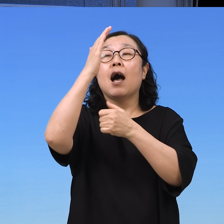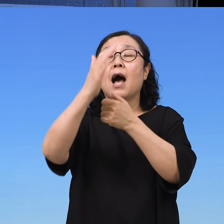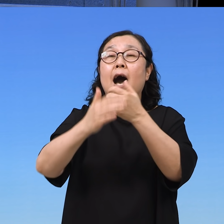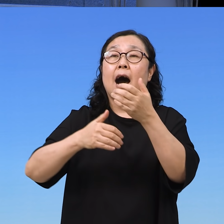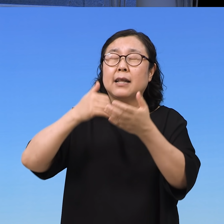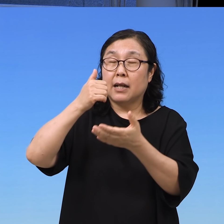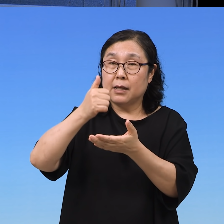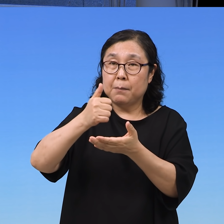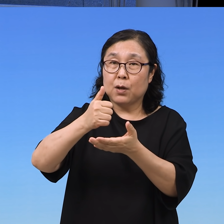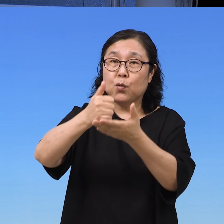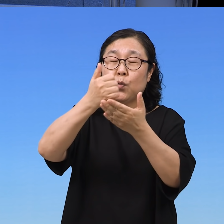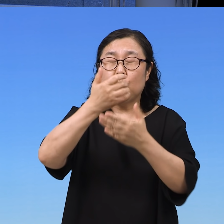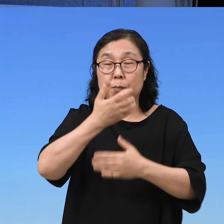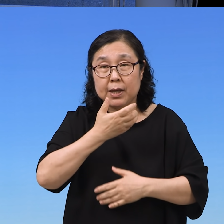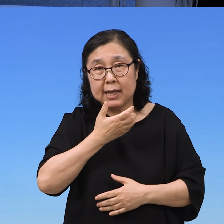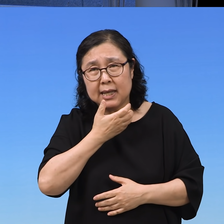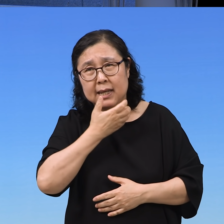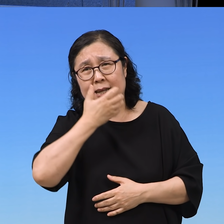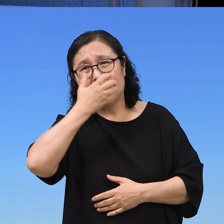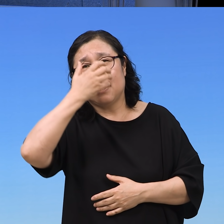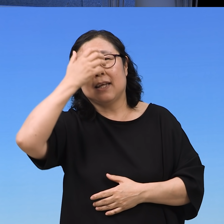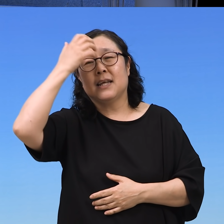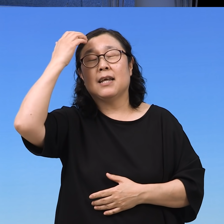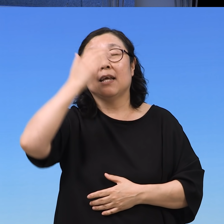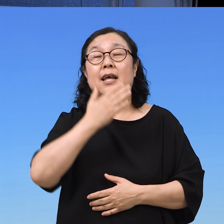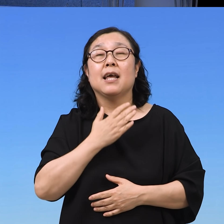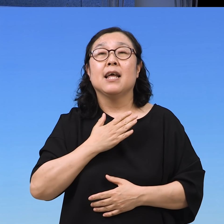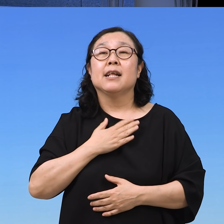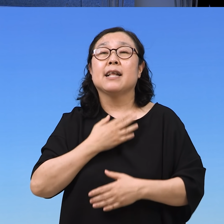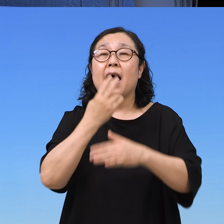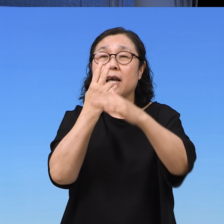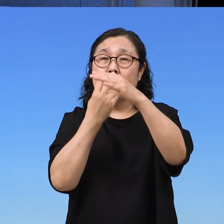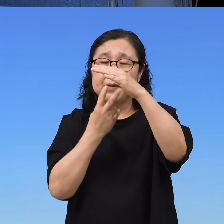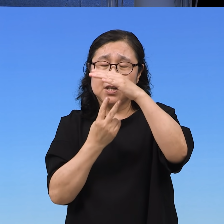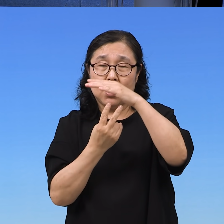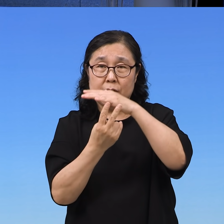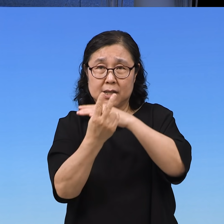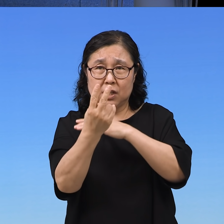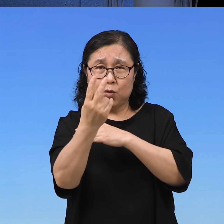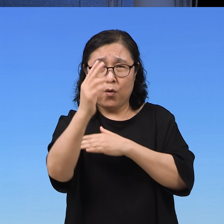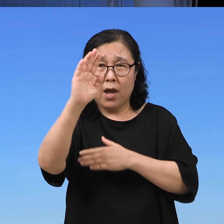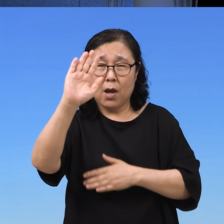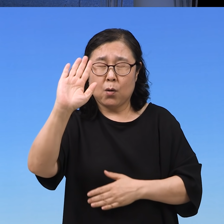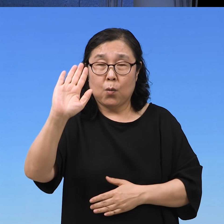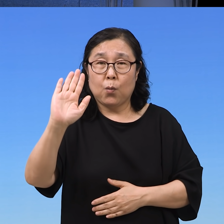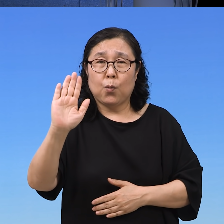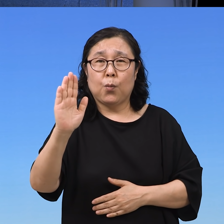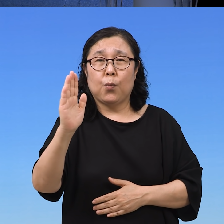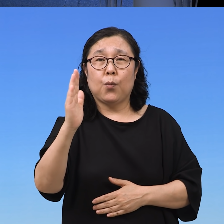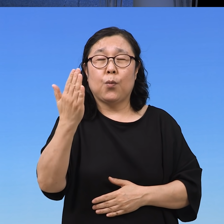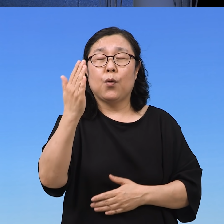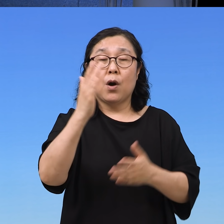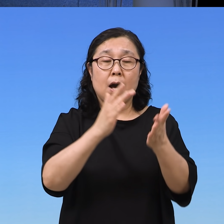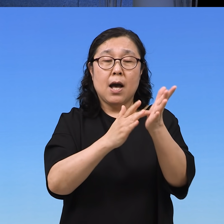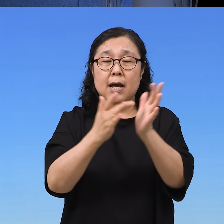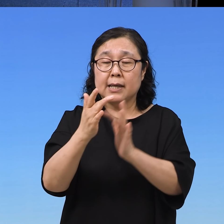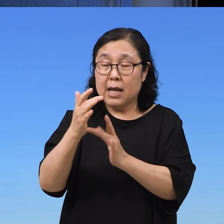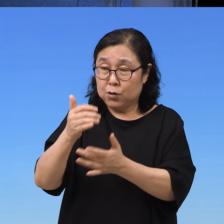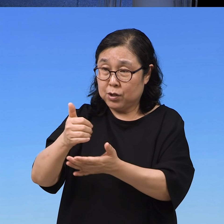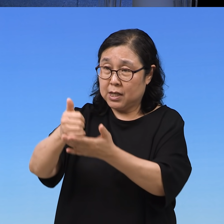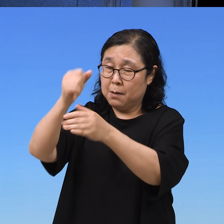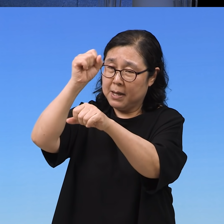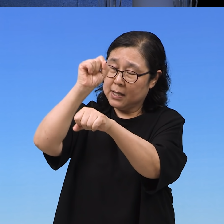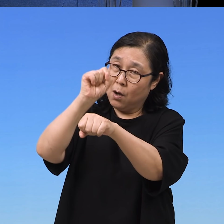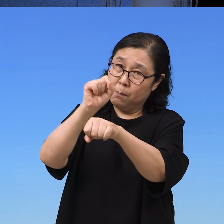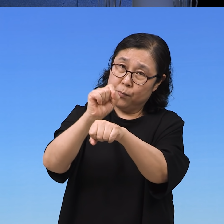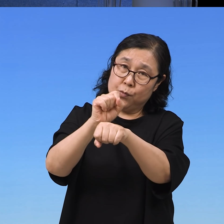비전, 하나님의 꿈이 나의 비전이 되고, 우리의 인격,